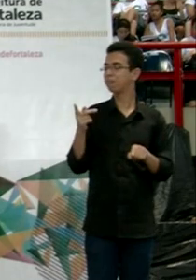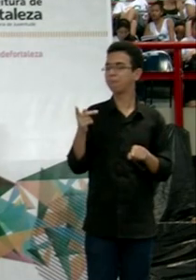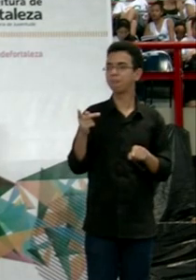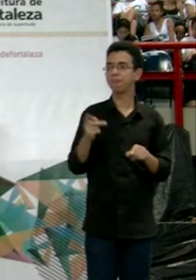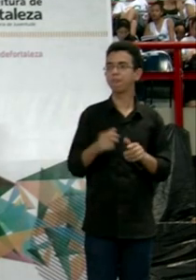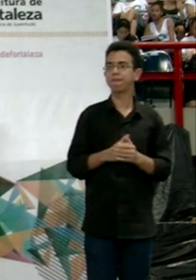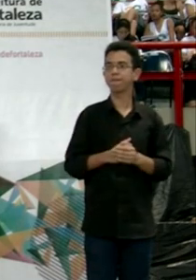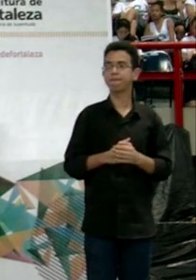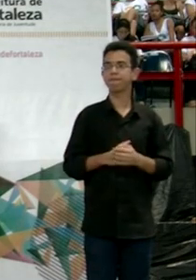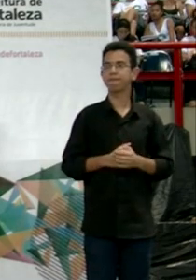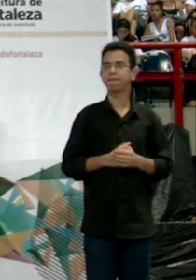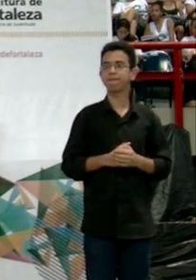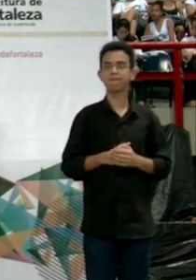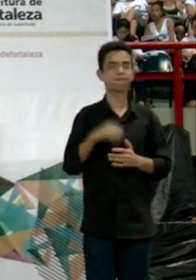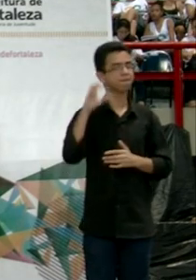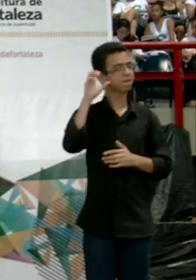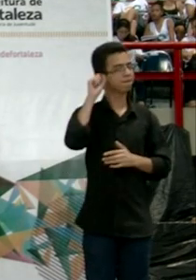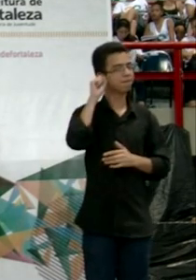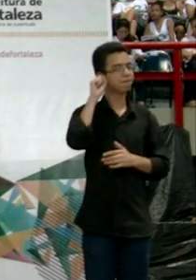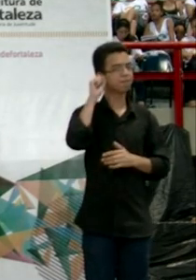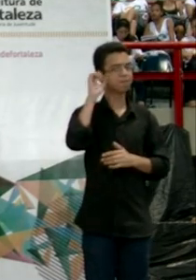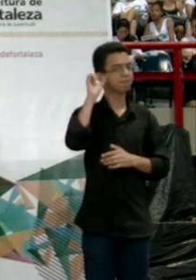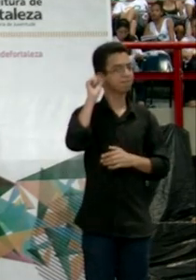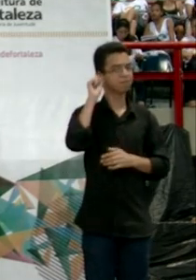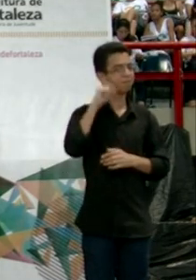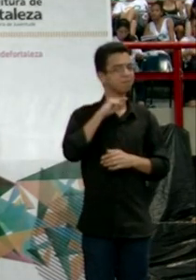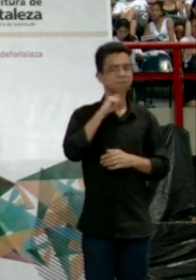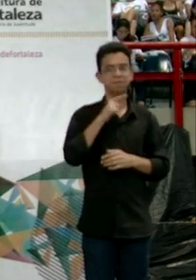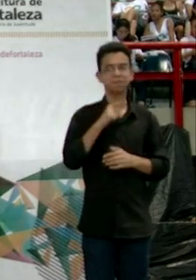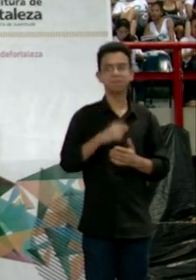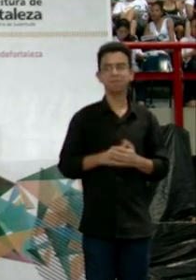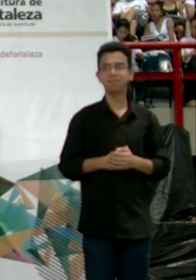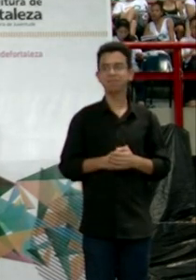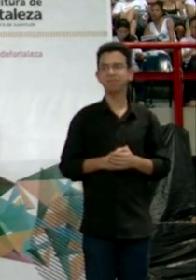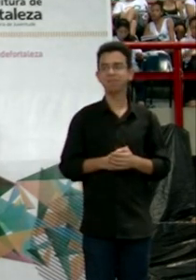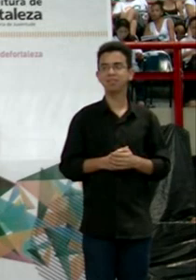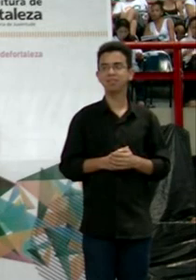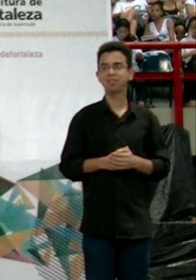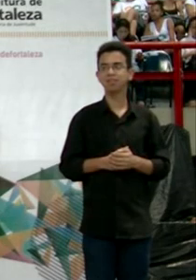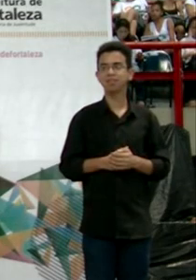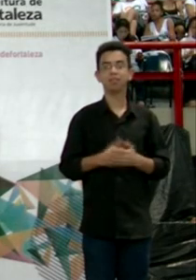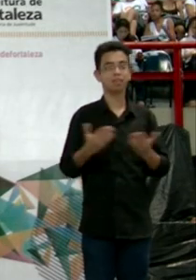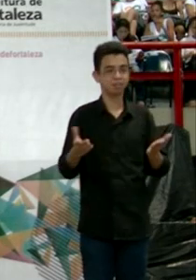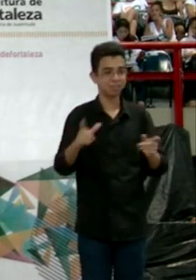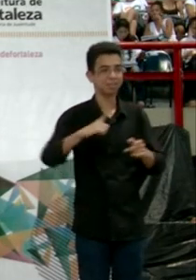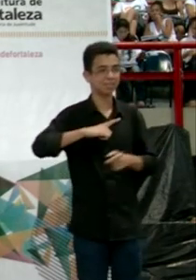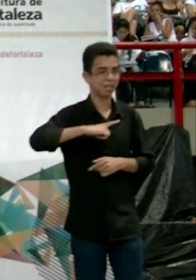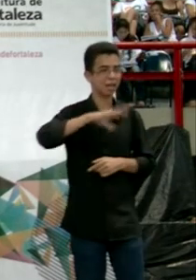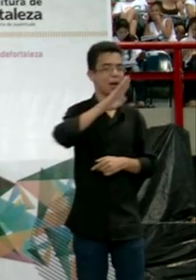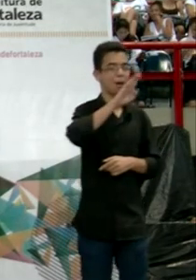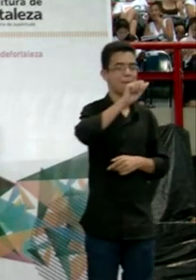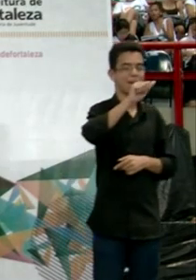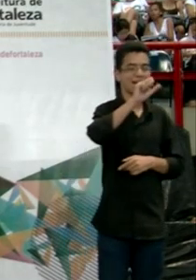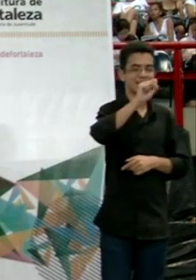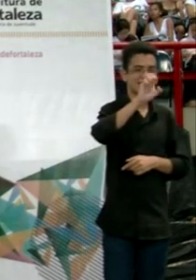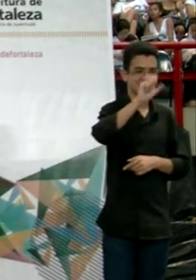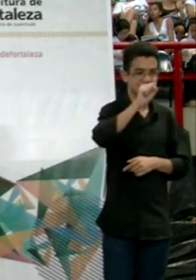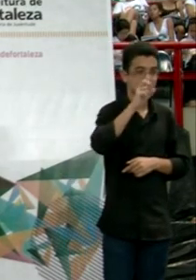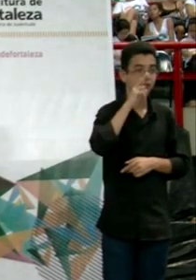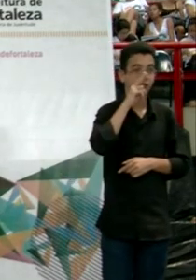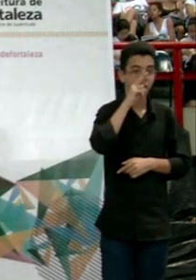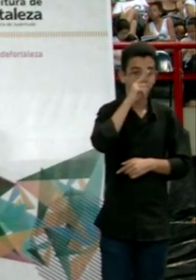Ah, tá. Tacaram soda cáustica, né? É. Todas essas bases fortes e ácidos fortes